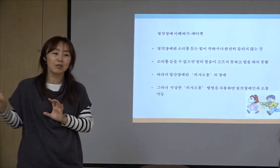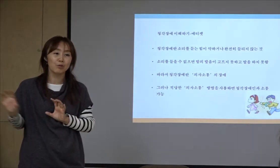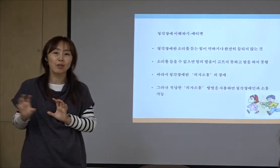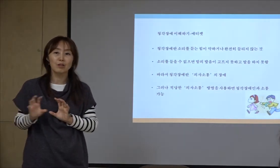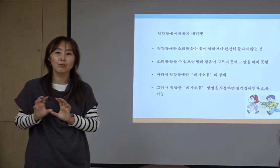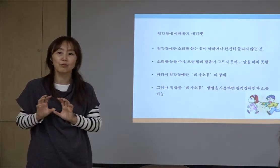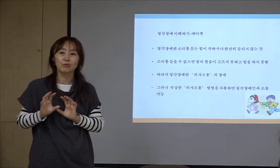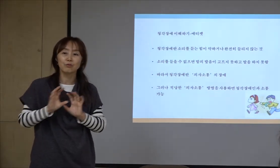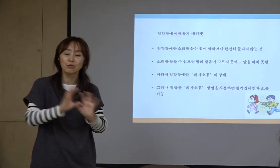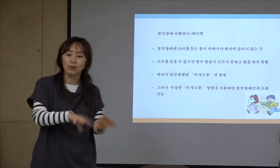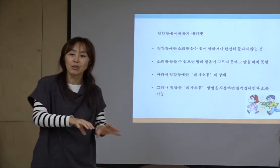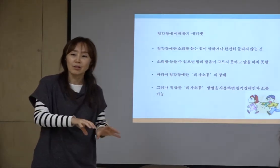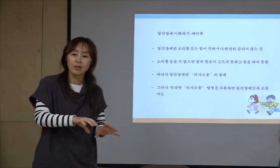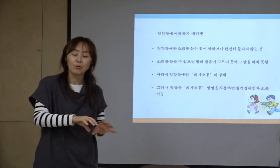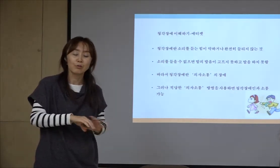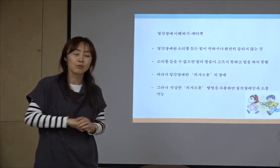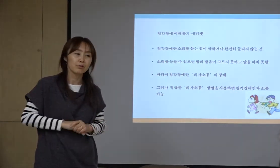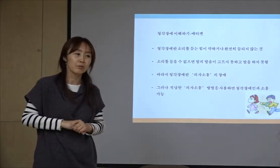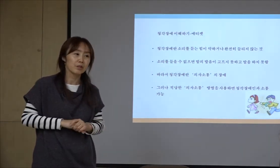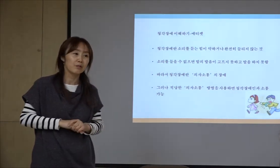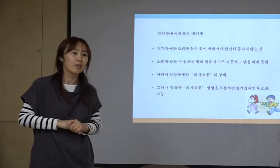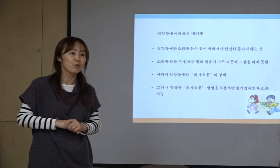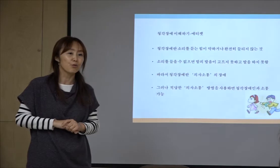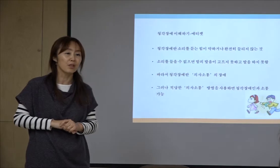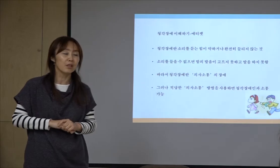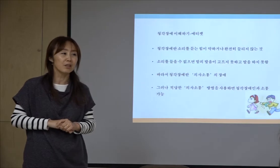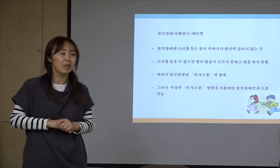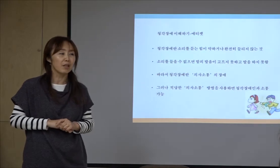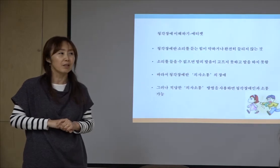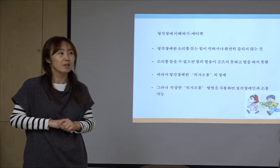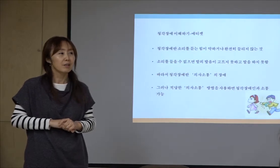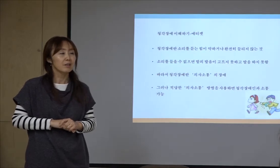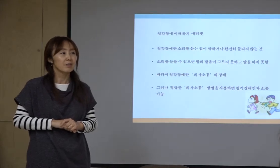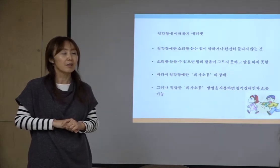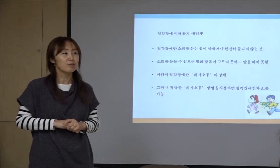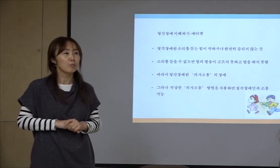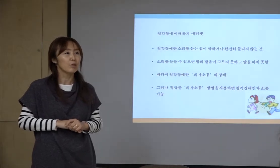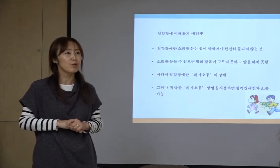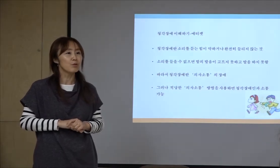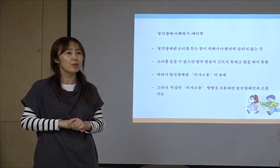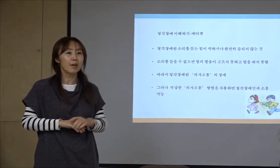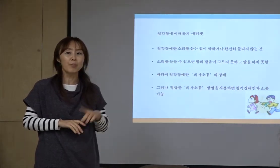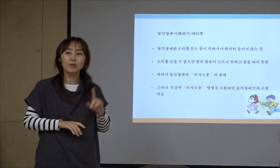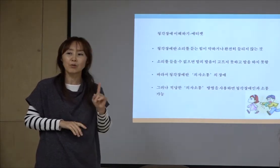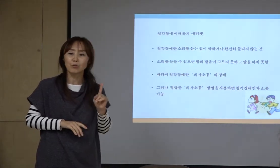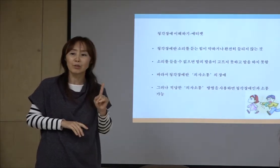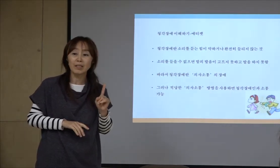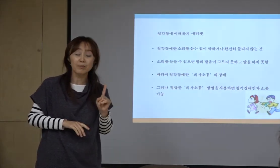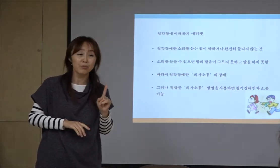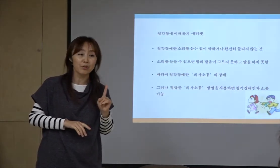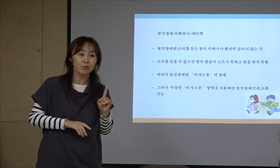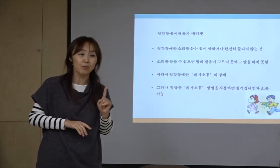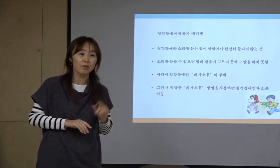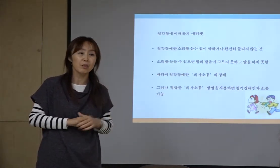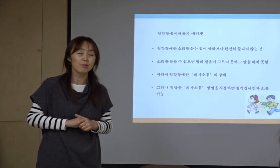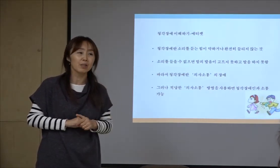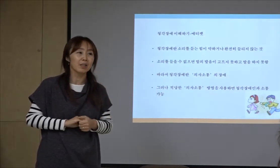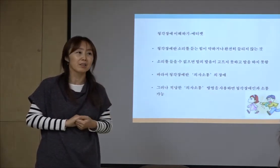바우처제도 해가지고 이렇게 기회를 주긴 하는데 한 뭐 일주일에 한 번 정도, 40분 정도 그러다